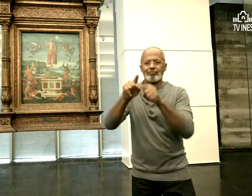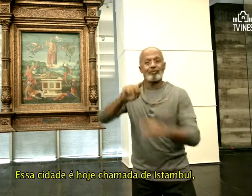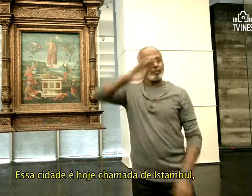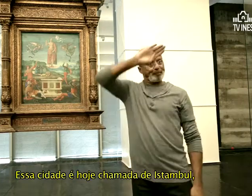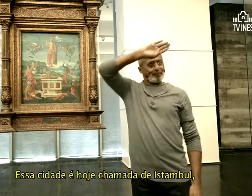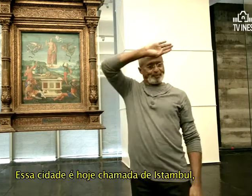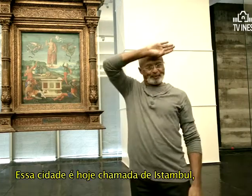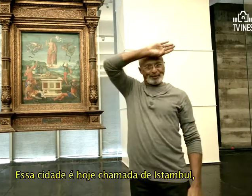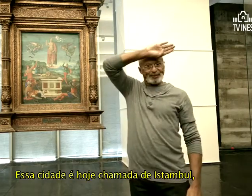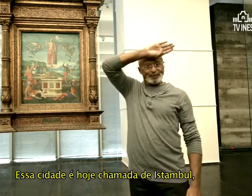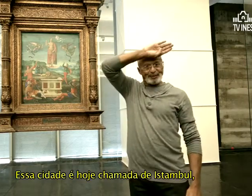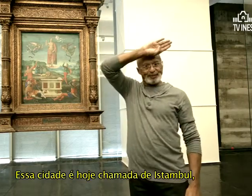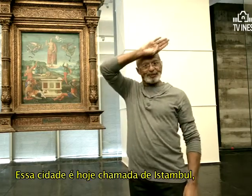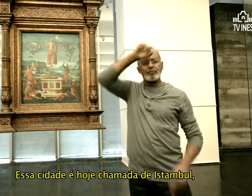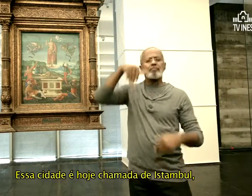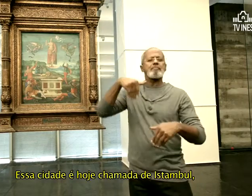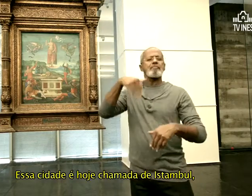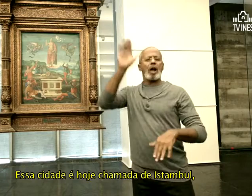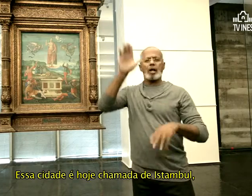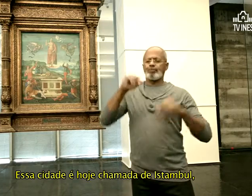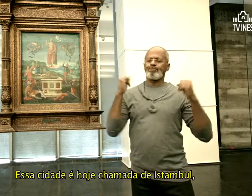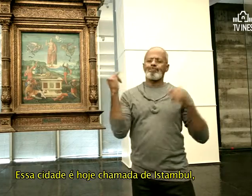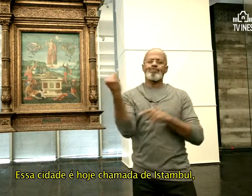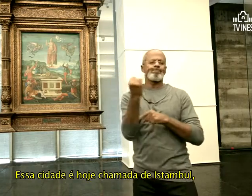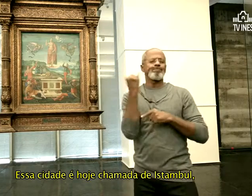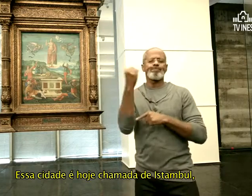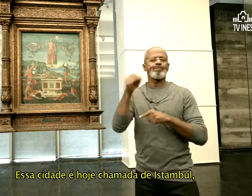Essa cidade é hoje chamada de Istambul,